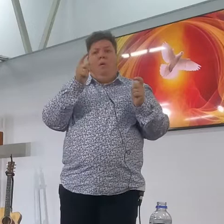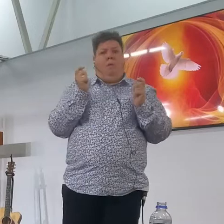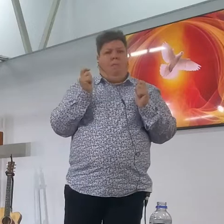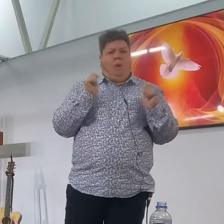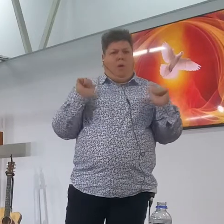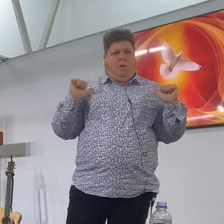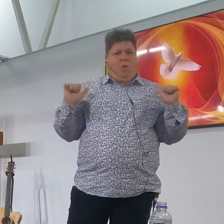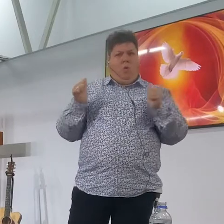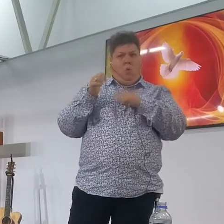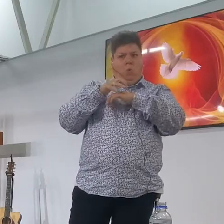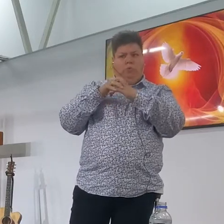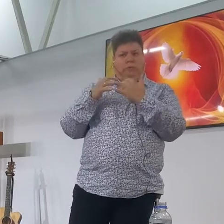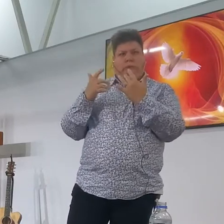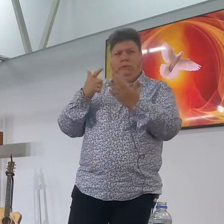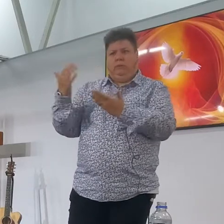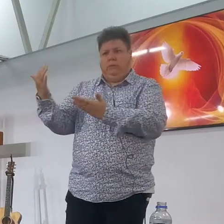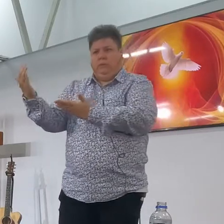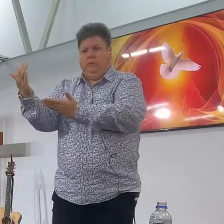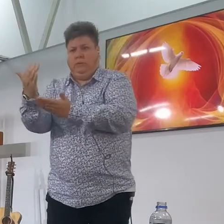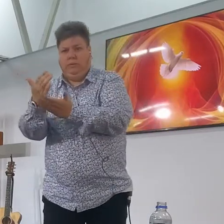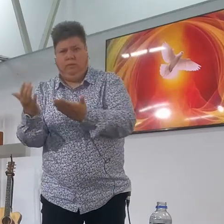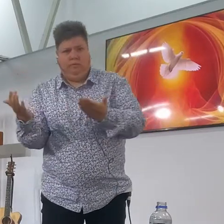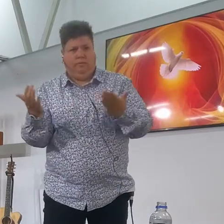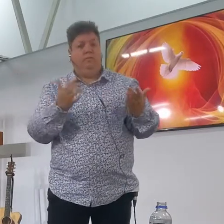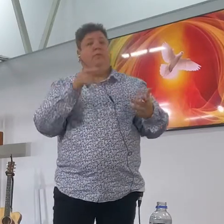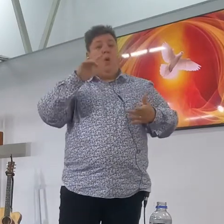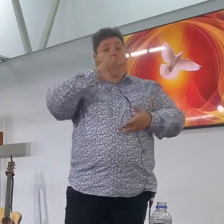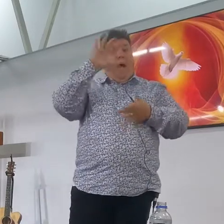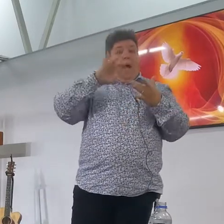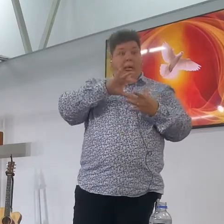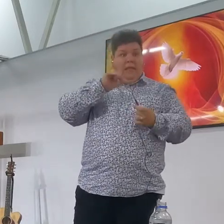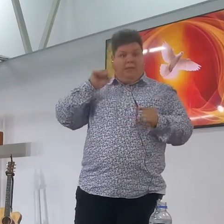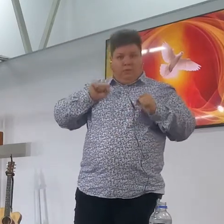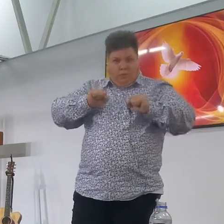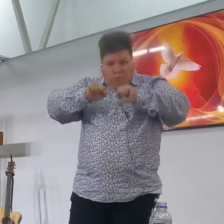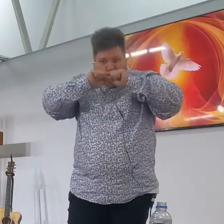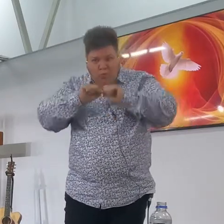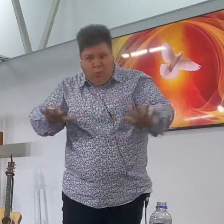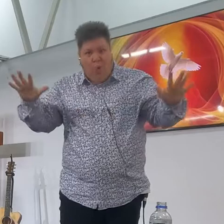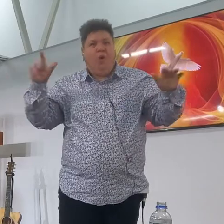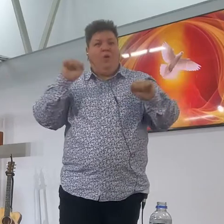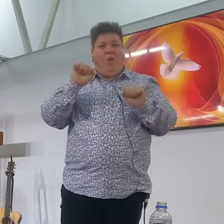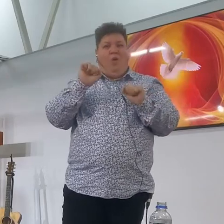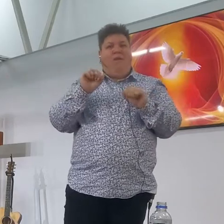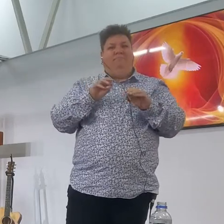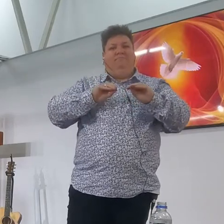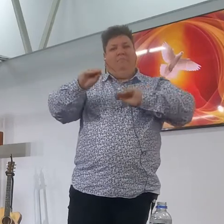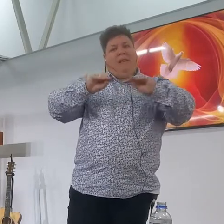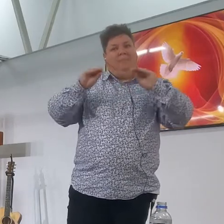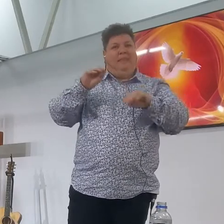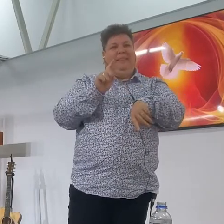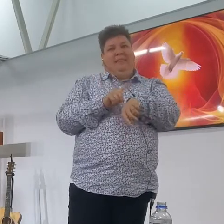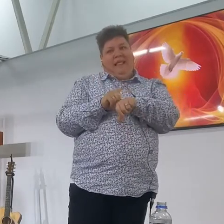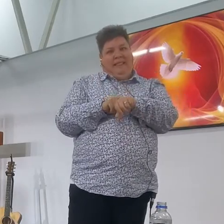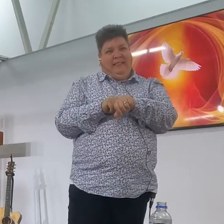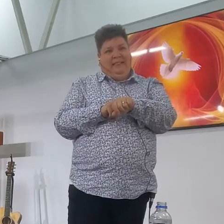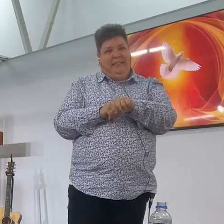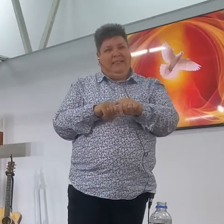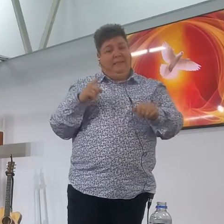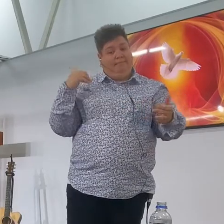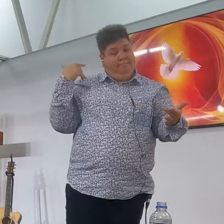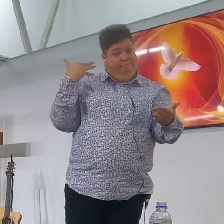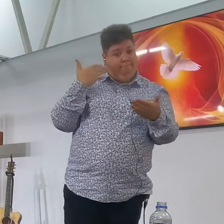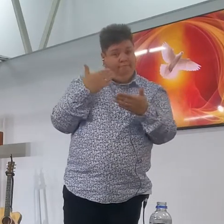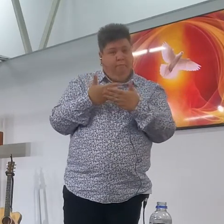God die Vader gebring. En nou is die Heilige Gees uitgestort om te sê, nou is dit oestyd. Nou is dit oestyd, en die oes is